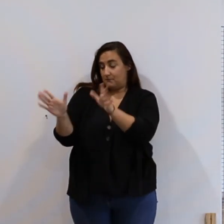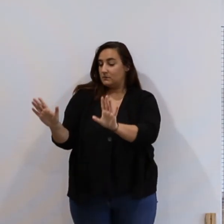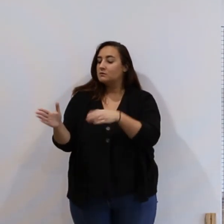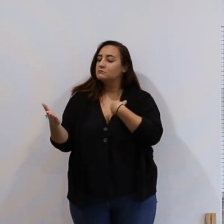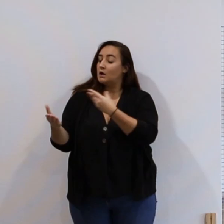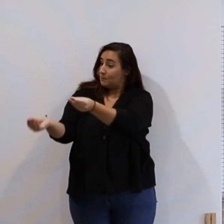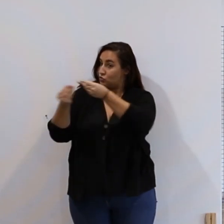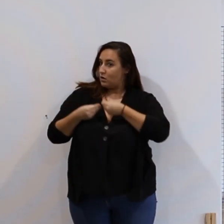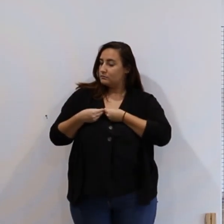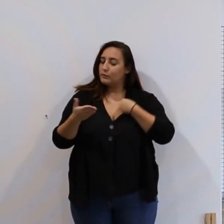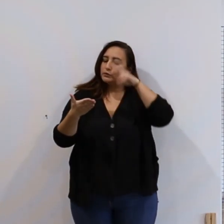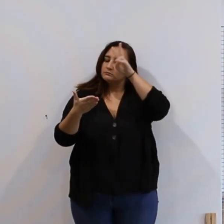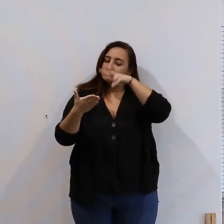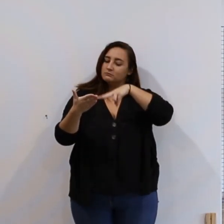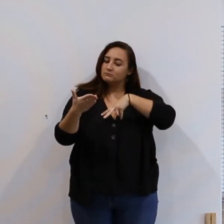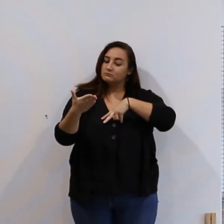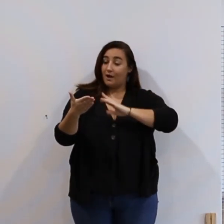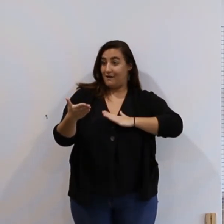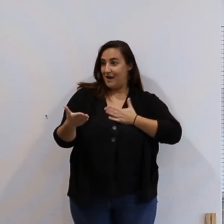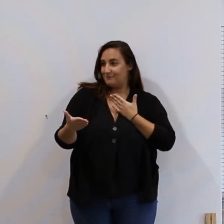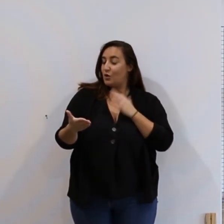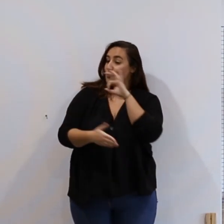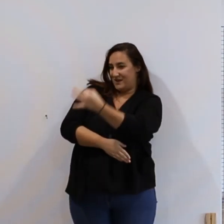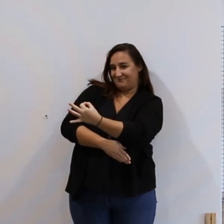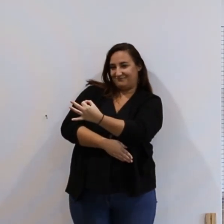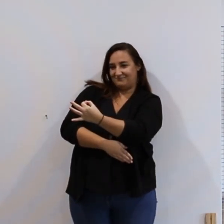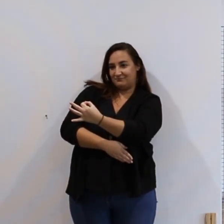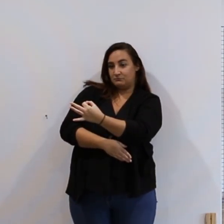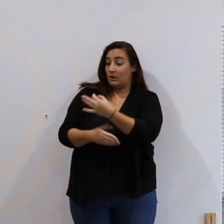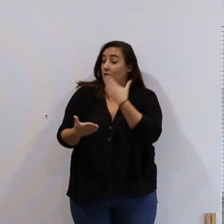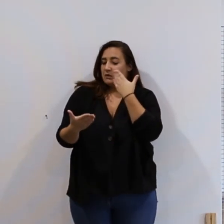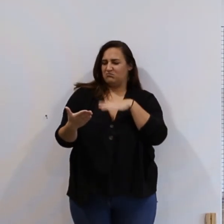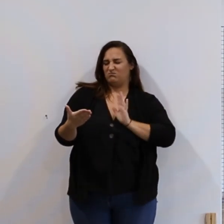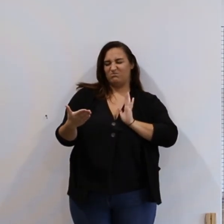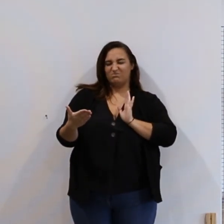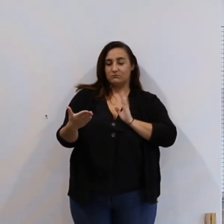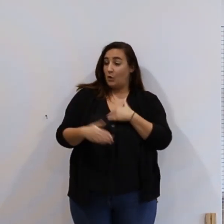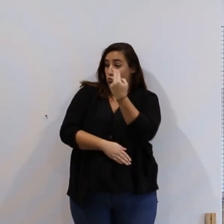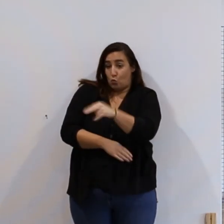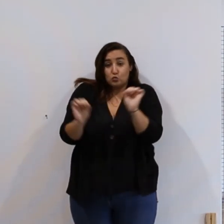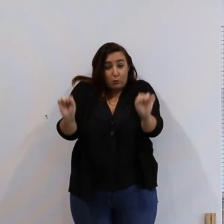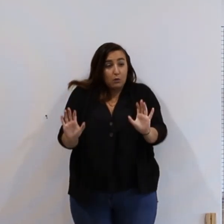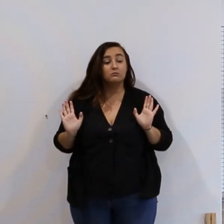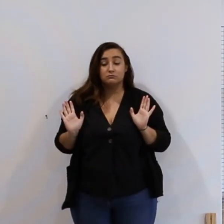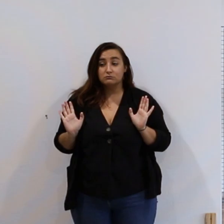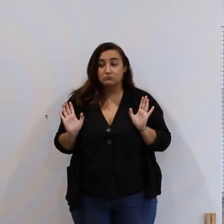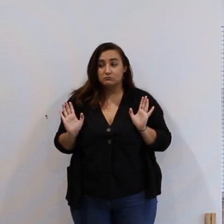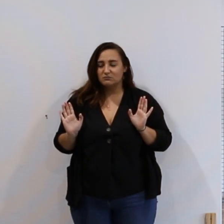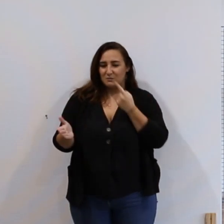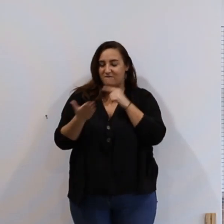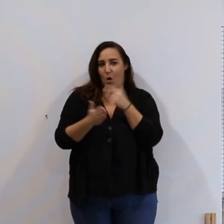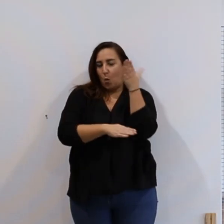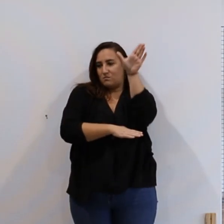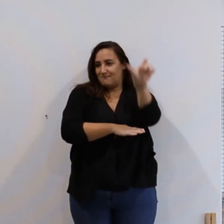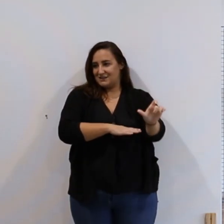dis oui, pour faire les dessins. Si elle ne m'avait pas plu, j'avais le droit de dire non, et de dire, je préfère que ce soit quelqu'un d'autre qui